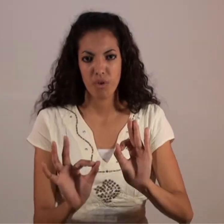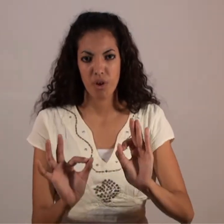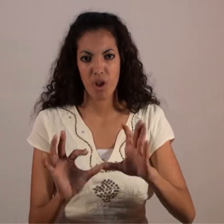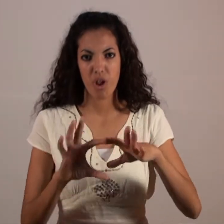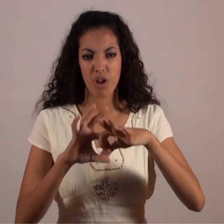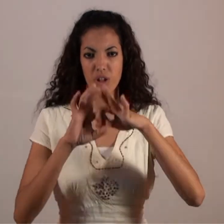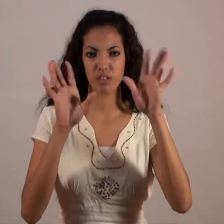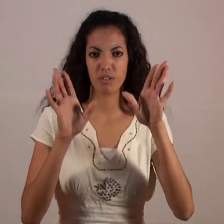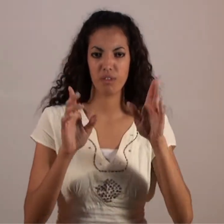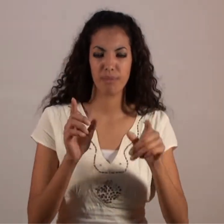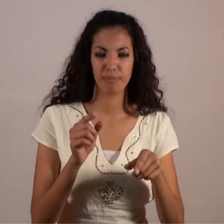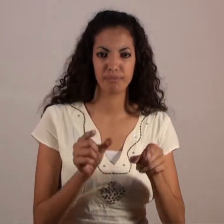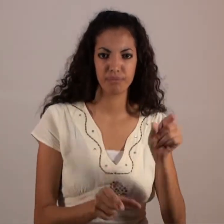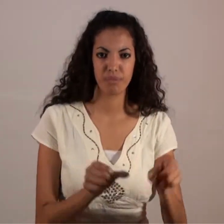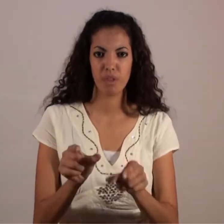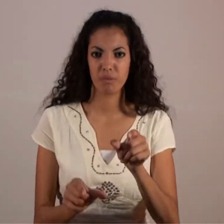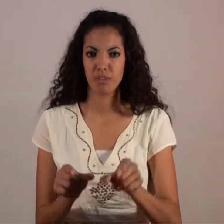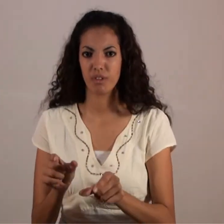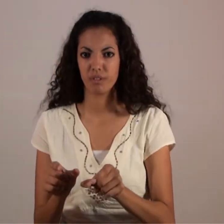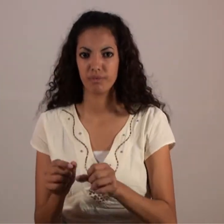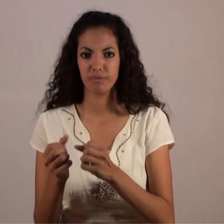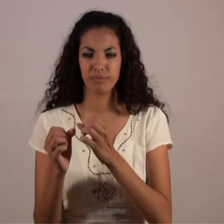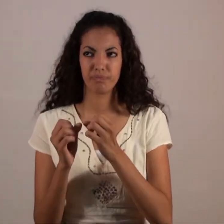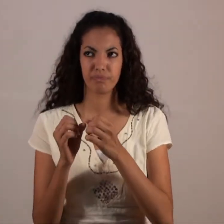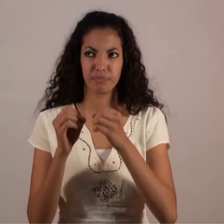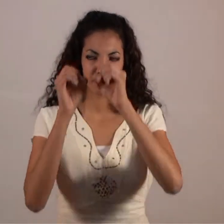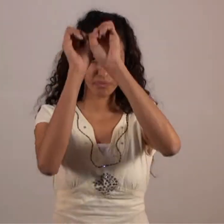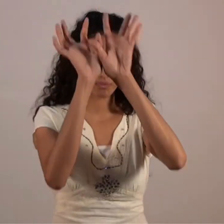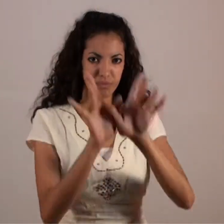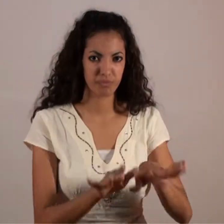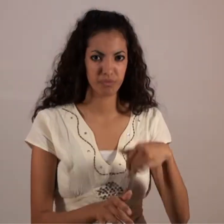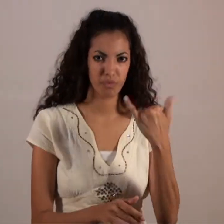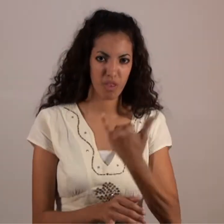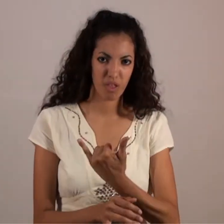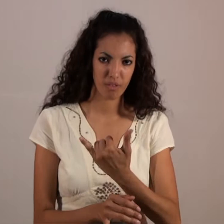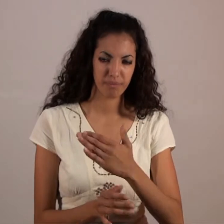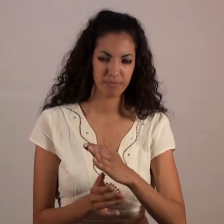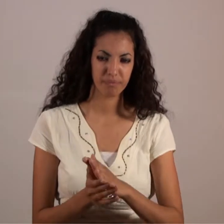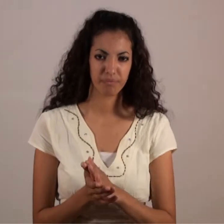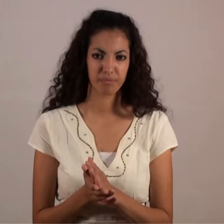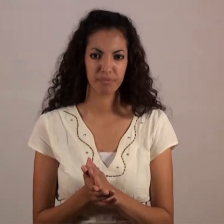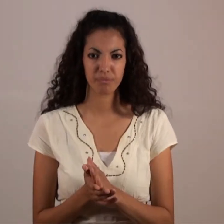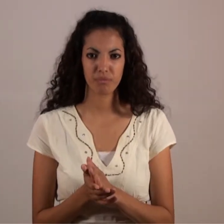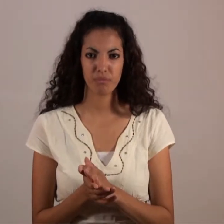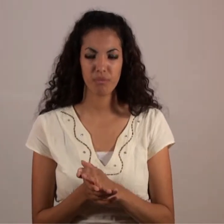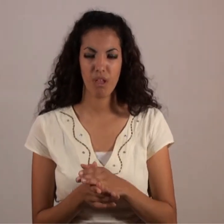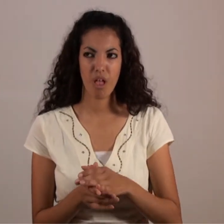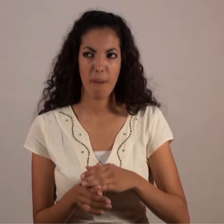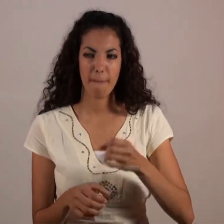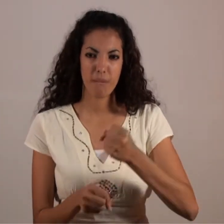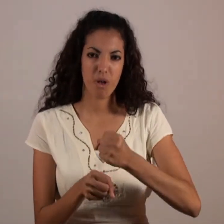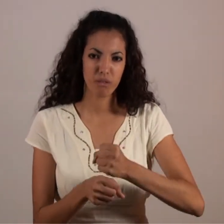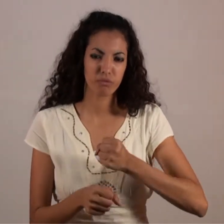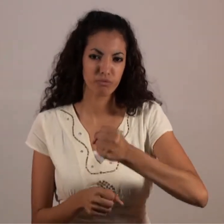de los que están cubiertos por su sangre. Su ministerio sacerdotal consiste de dos